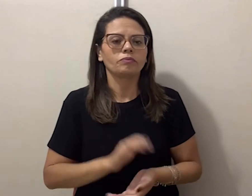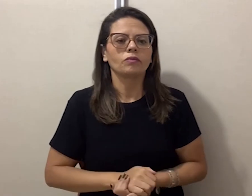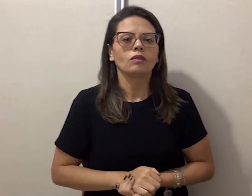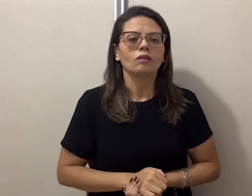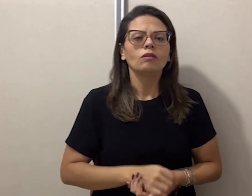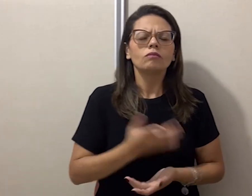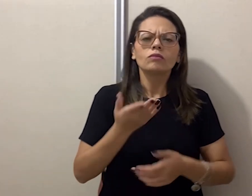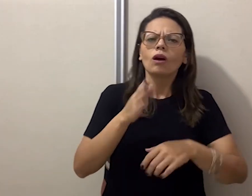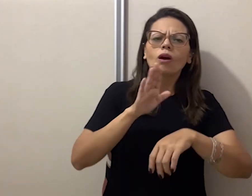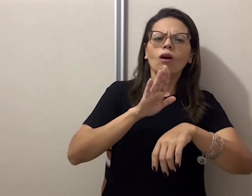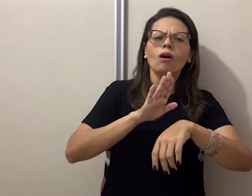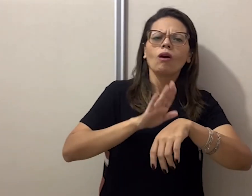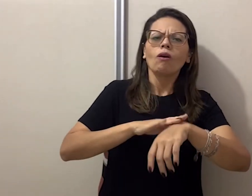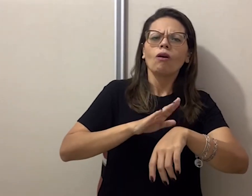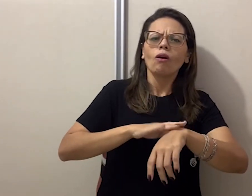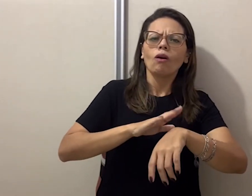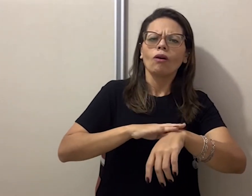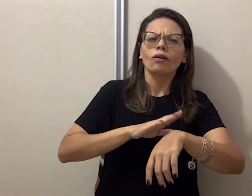É sobre isso que a gente vai falar sobre horas.